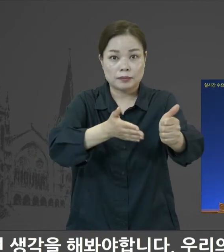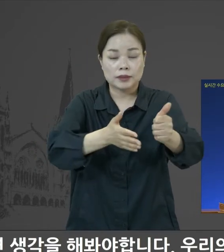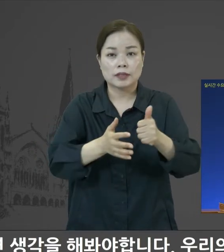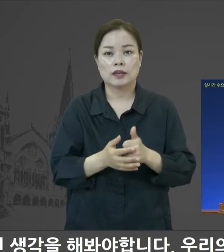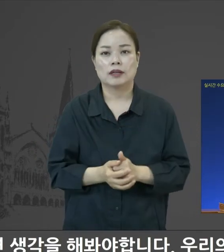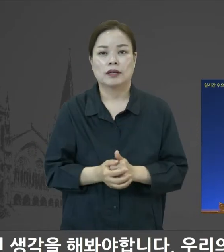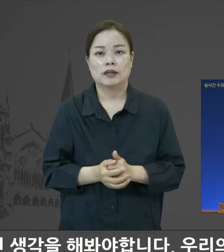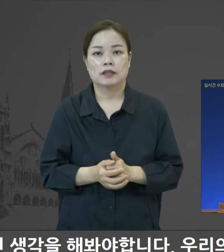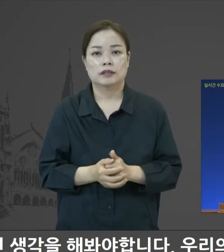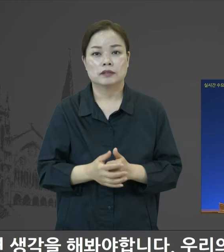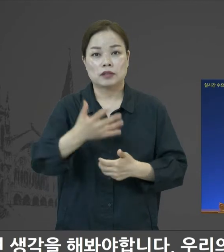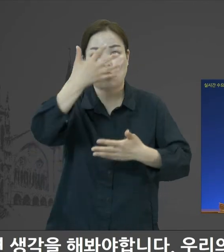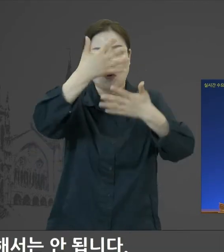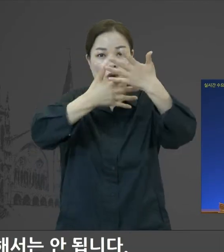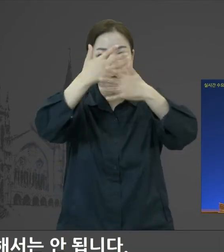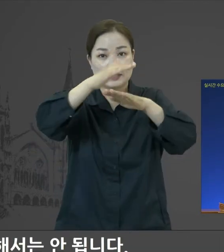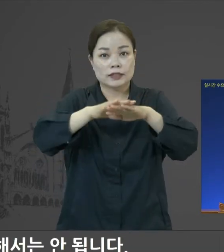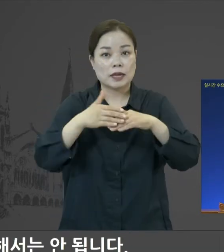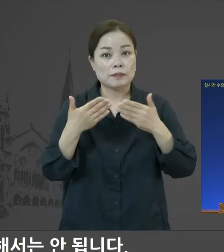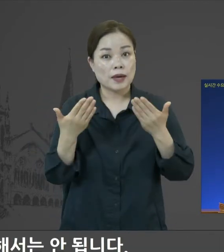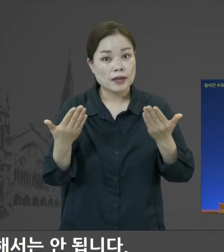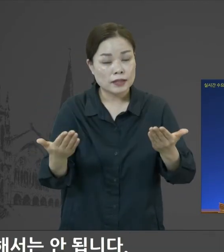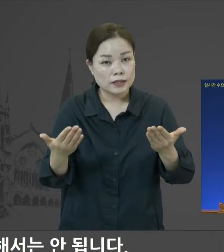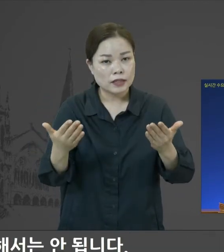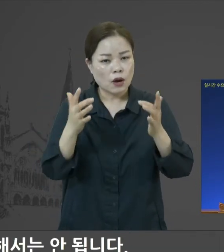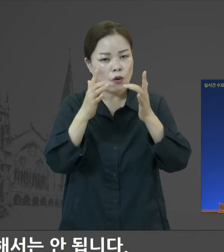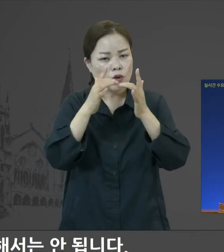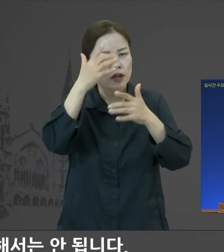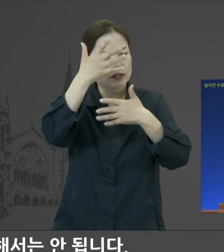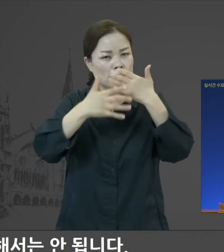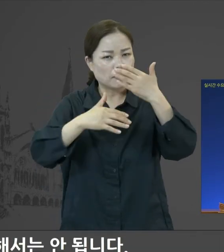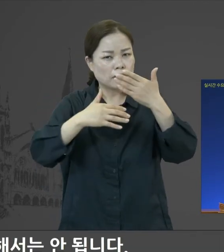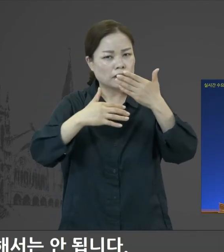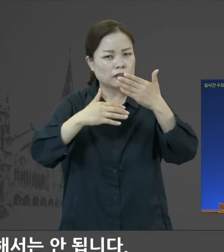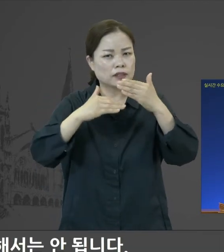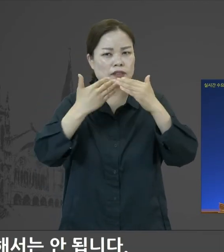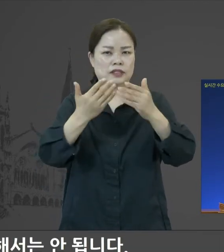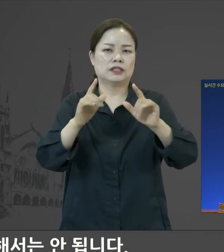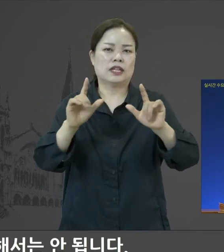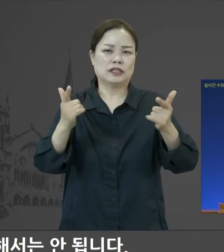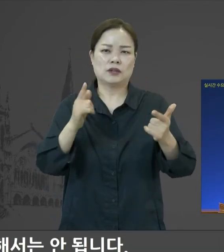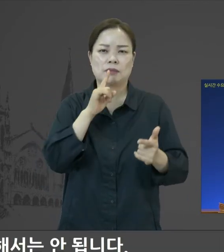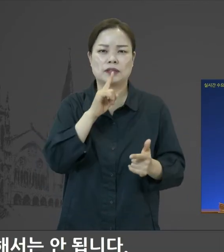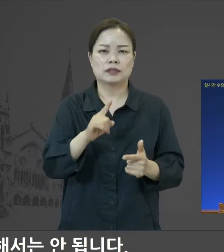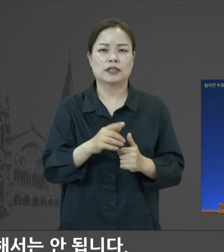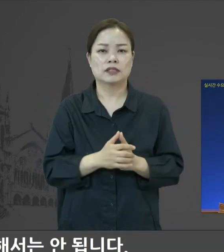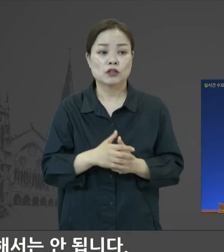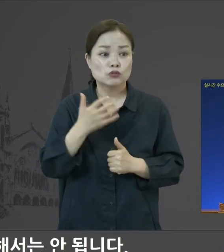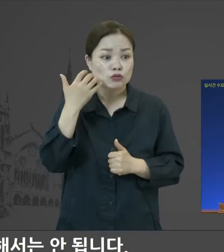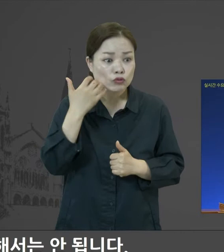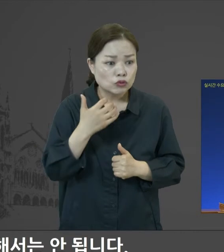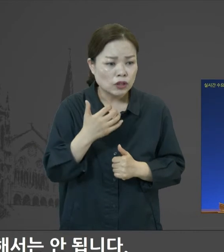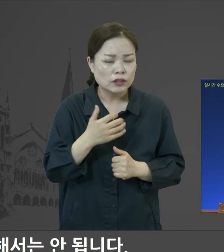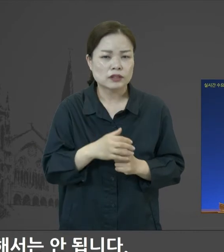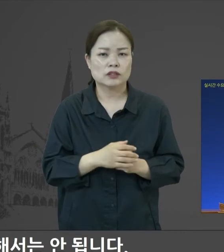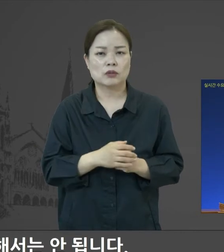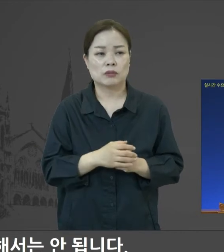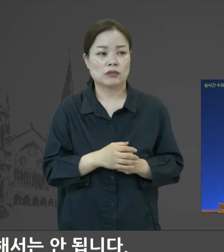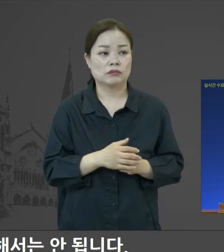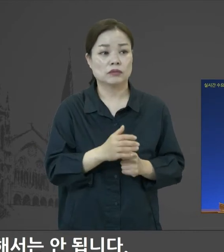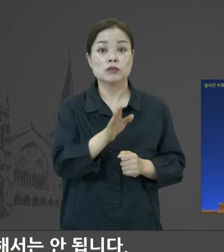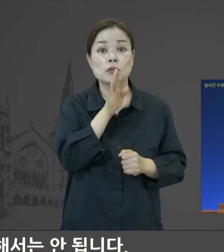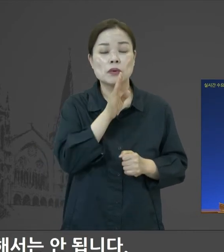그리고 여러분, 온라인 예배, 저는 온라인 예배가 예배도 아니다 이런 표현을 쓰지는 않습니다. 누군가에게는 최선의 예배가 될 수